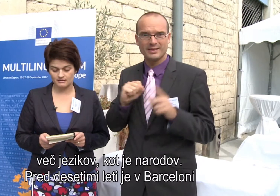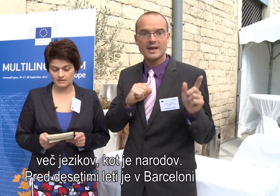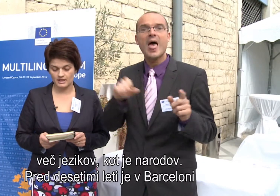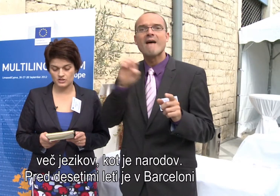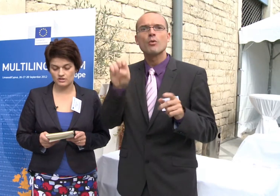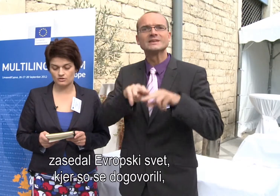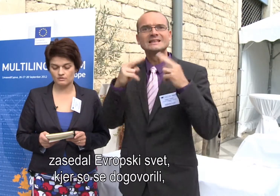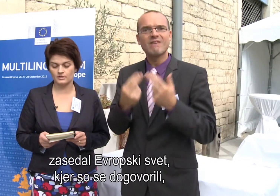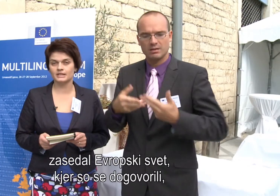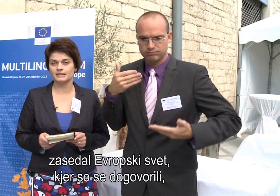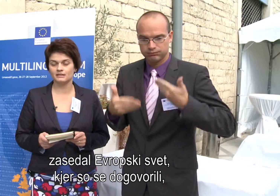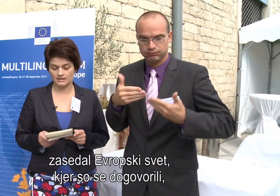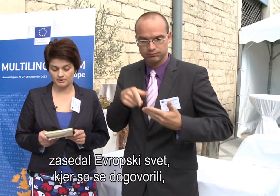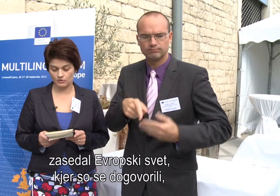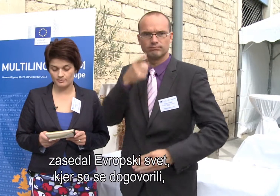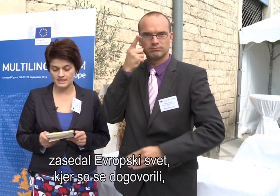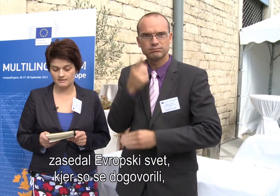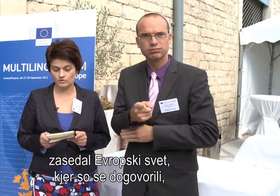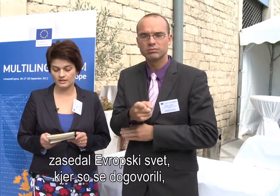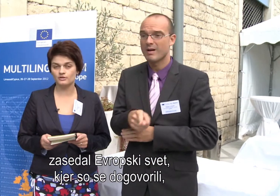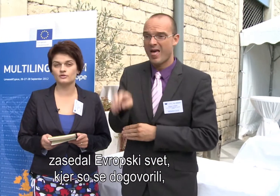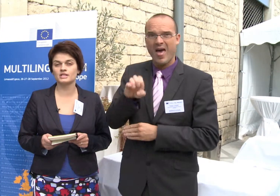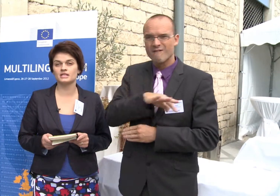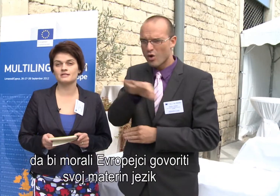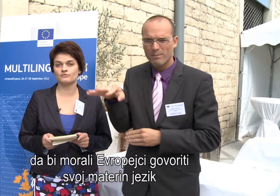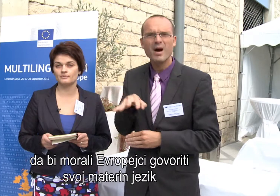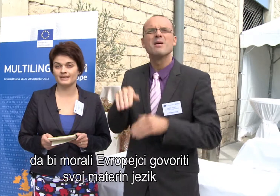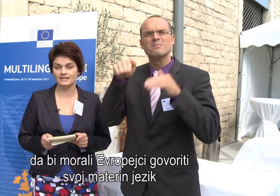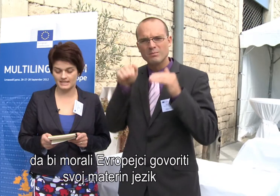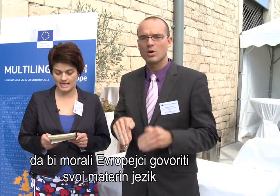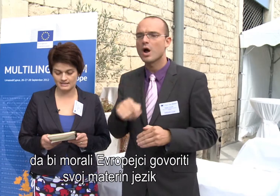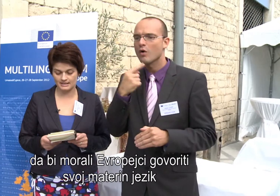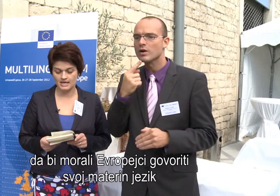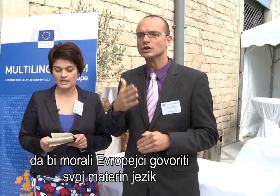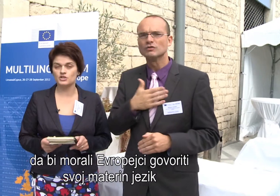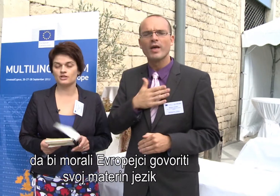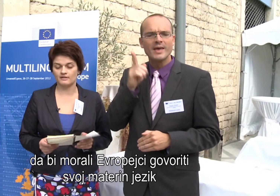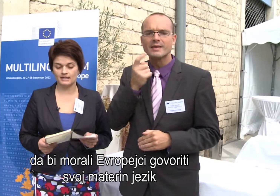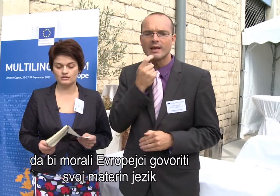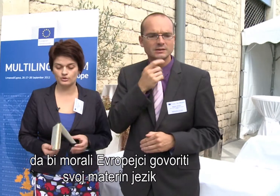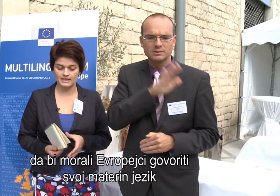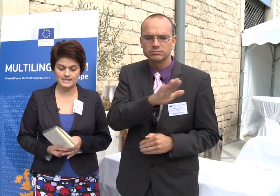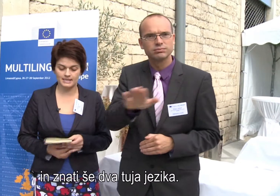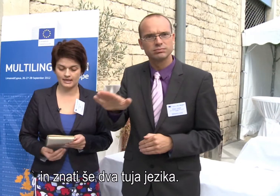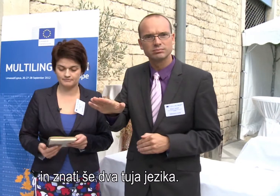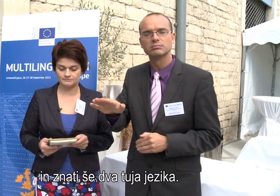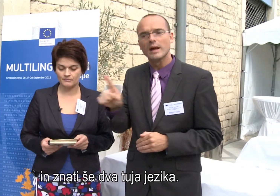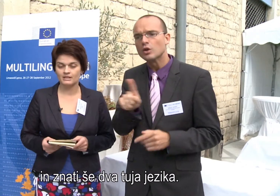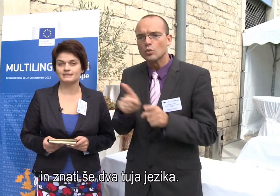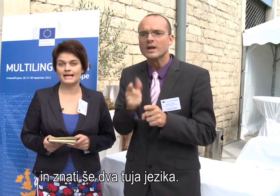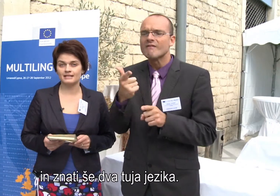svet, kjer so se dogovorili, da bi Evropejci morali govoriti svoj materni jezik in še 2 tuja